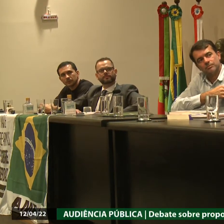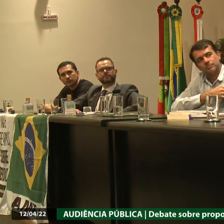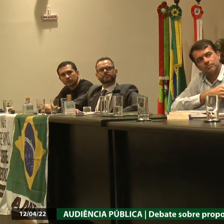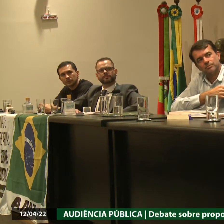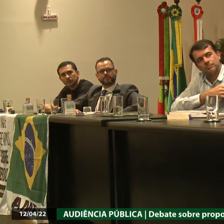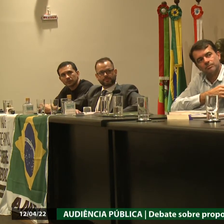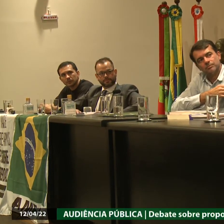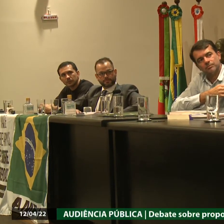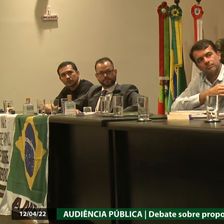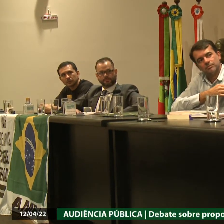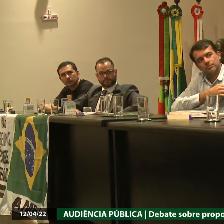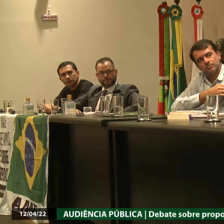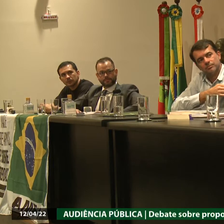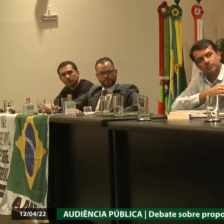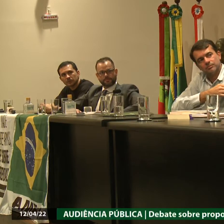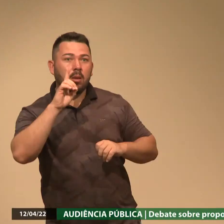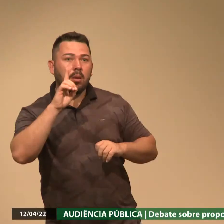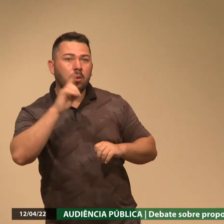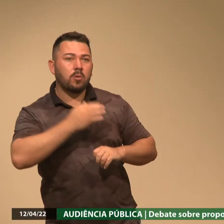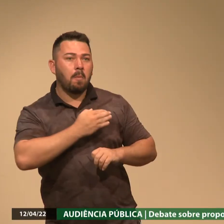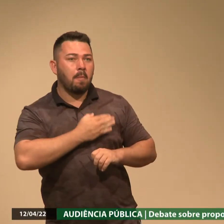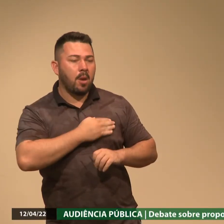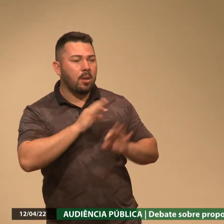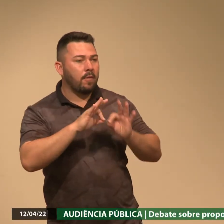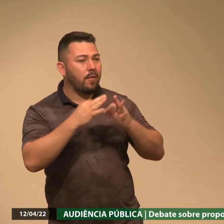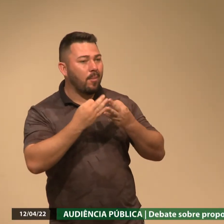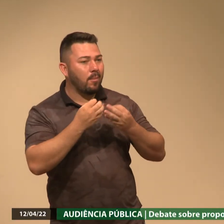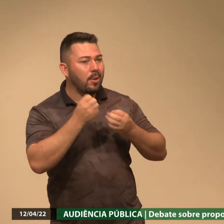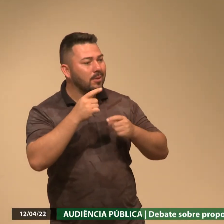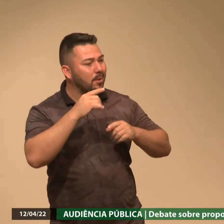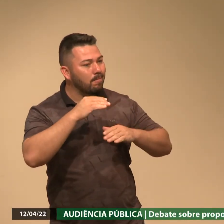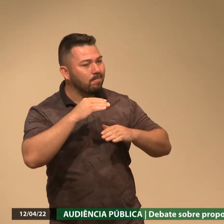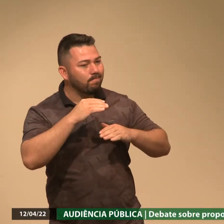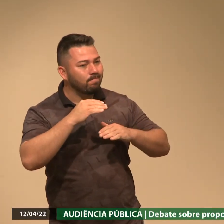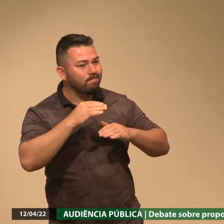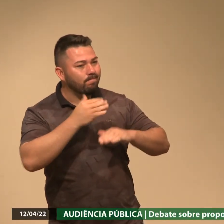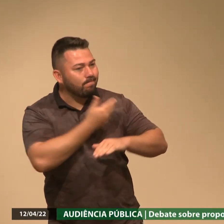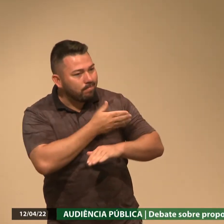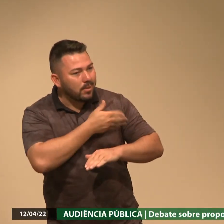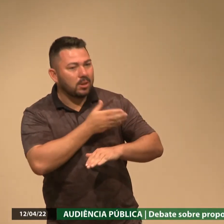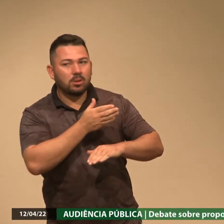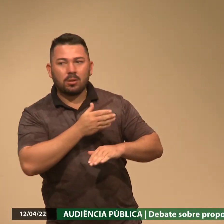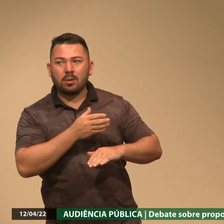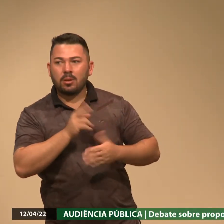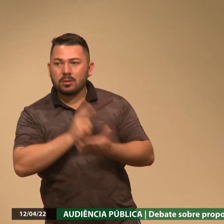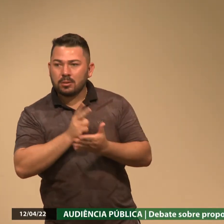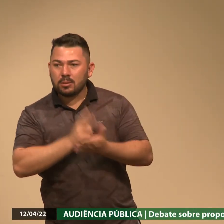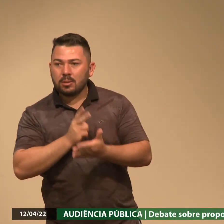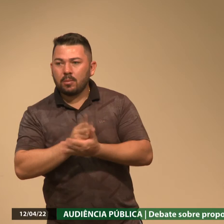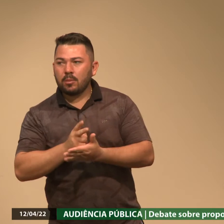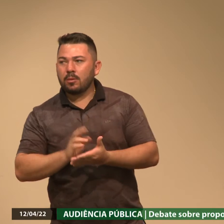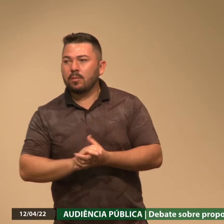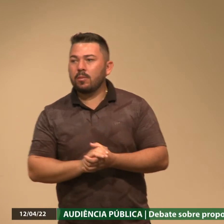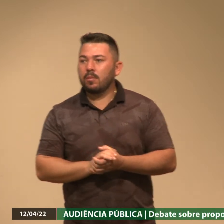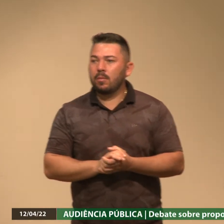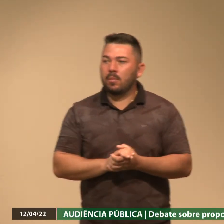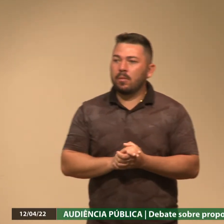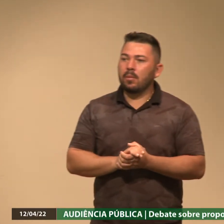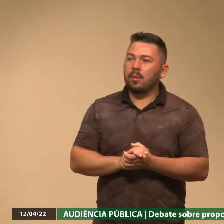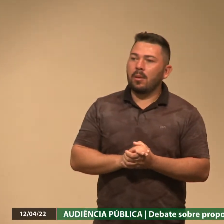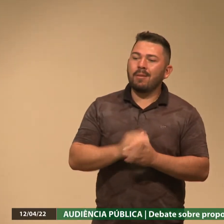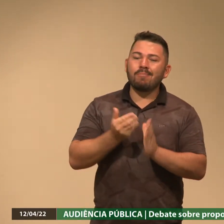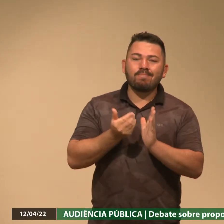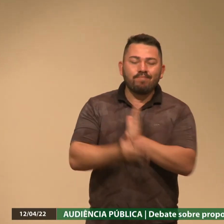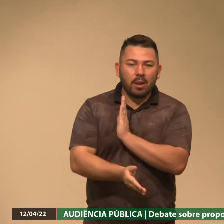de Deus Pátria e família sente não praticar isso de forma efetiva Oi para o discurso